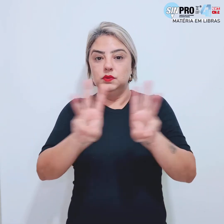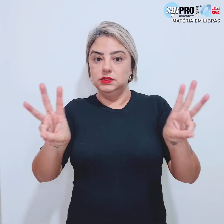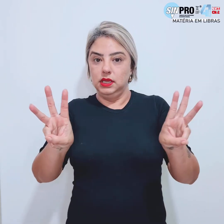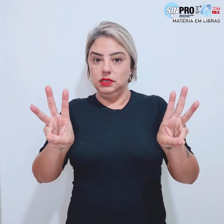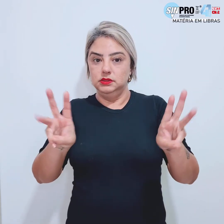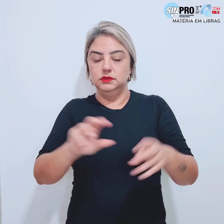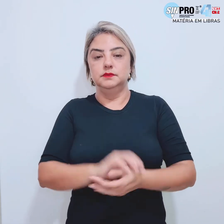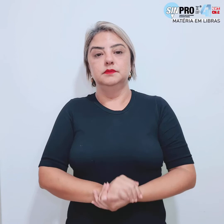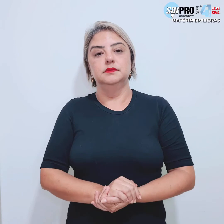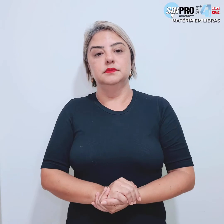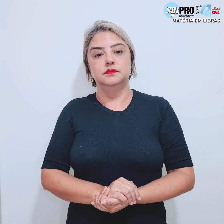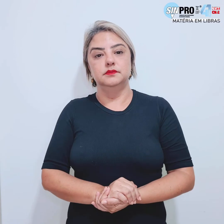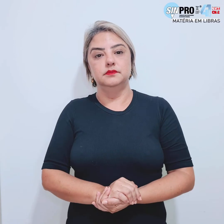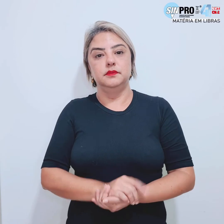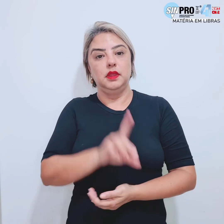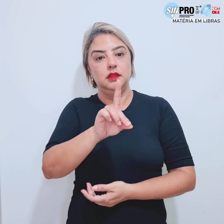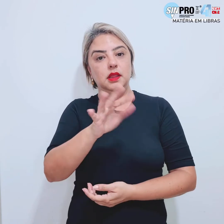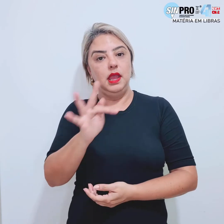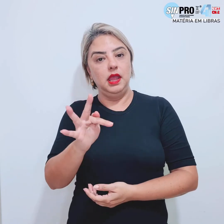do site